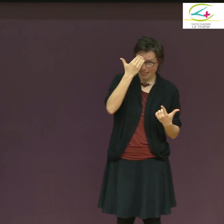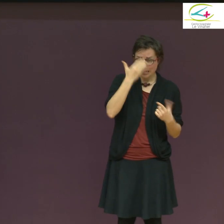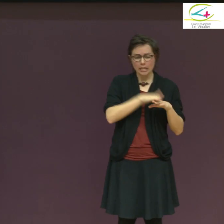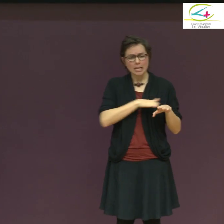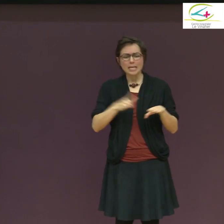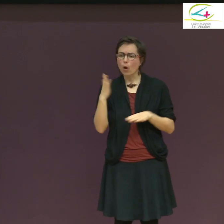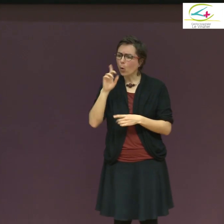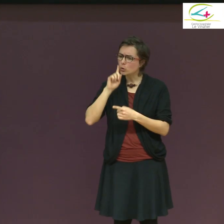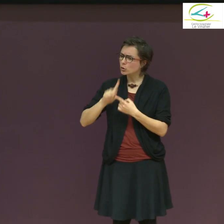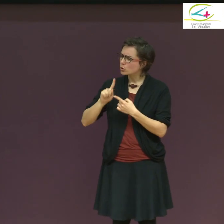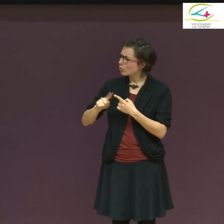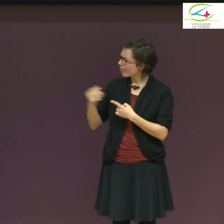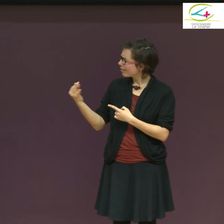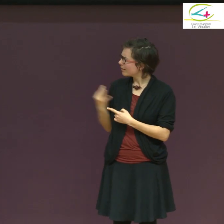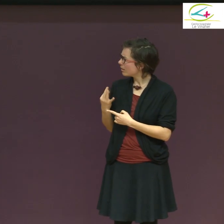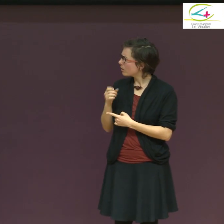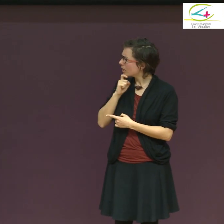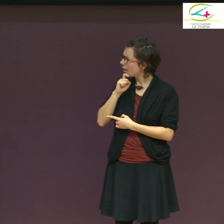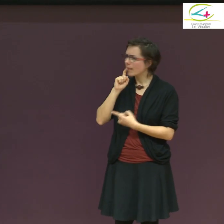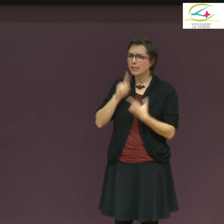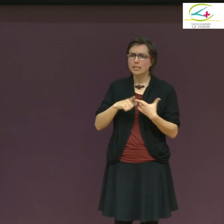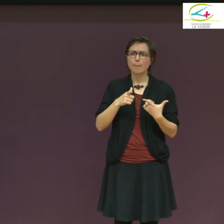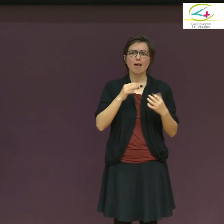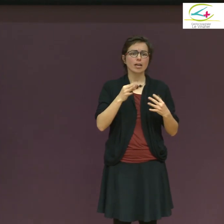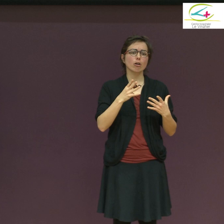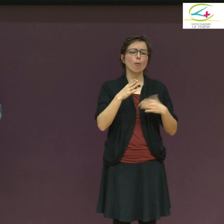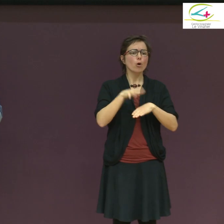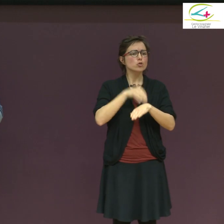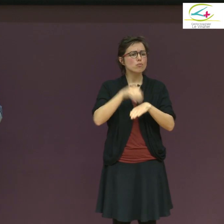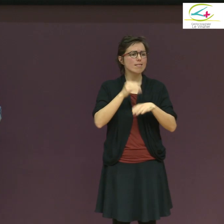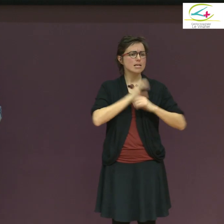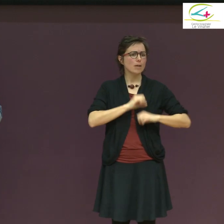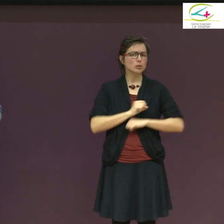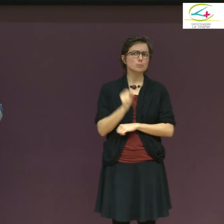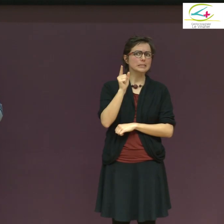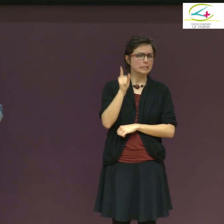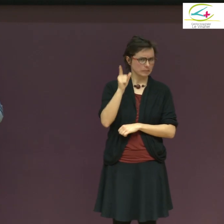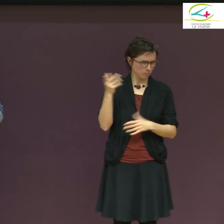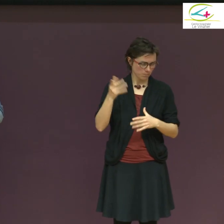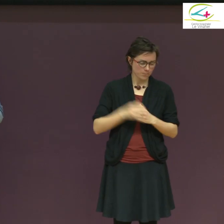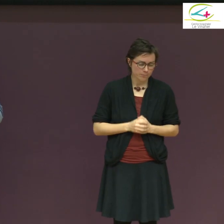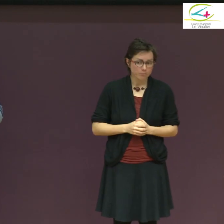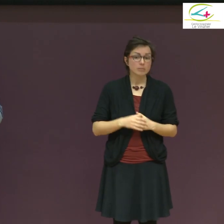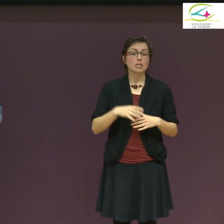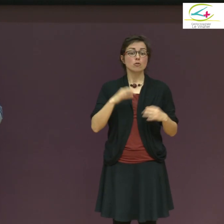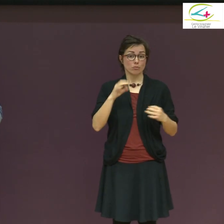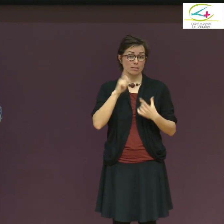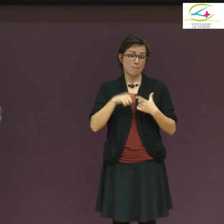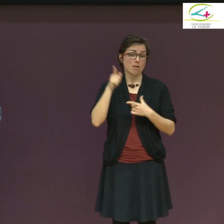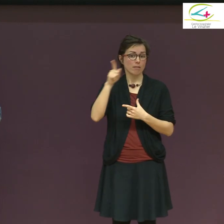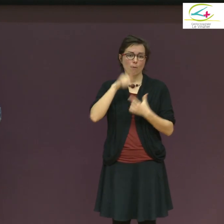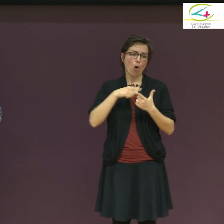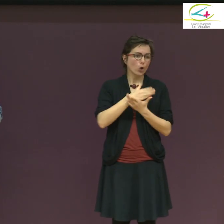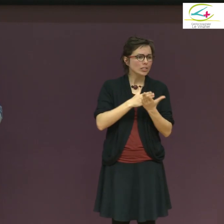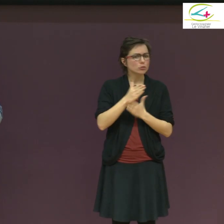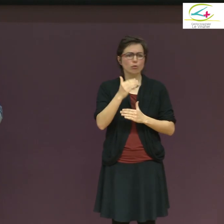as dit, sur cette expérience au pays de la boulette IKEA. En fait, il y a les orientations nationales de santé mentale